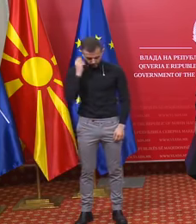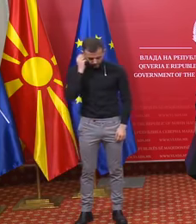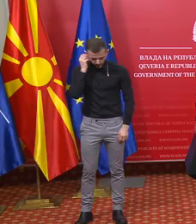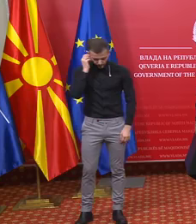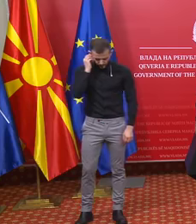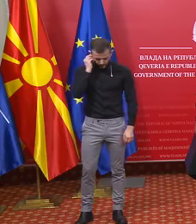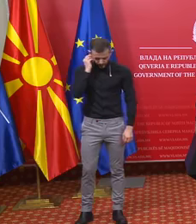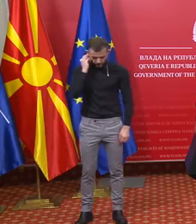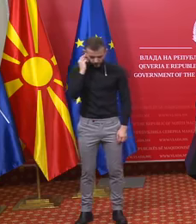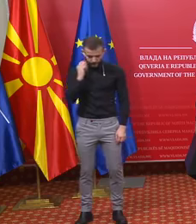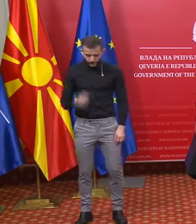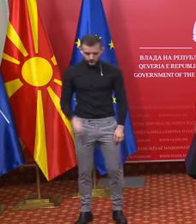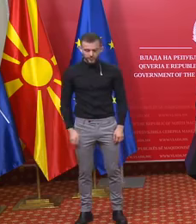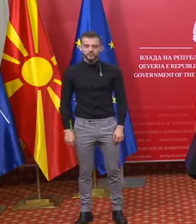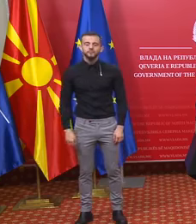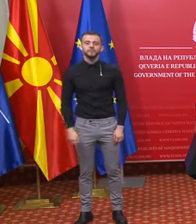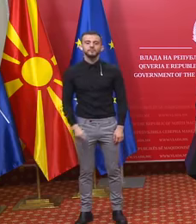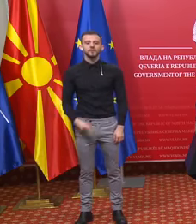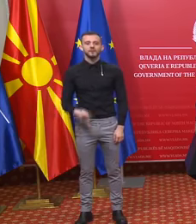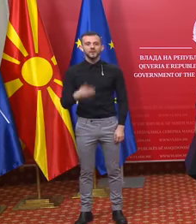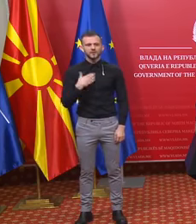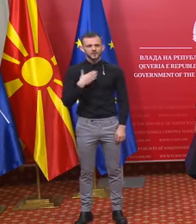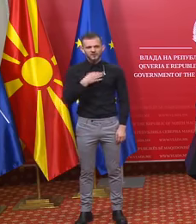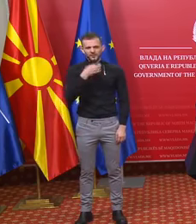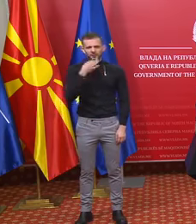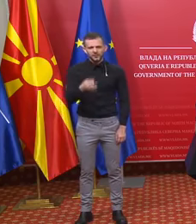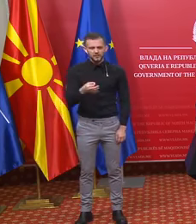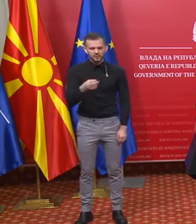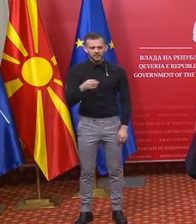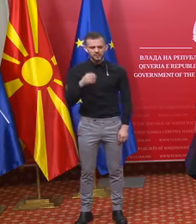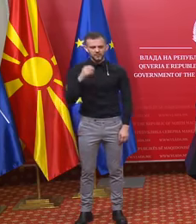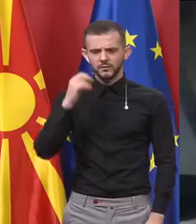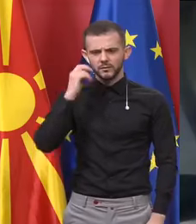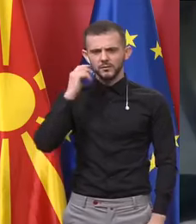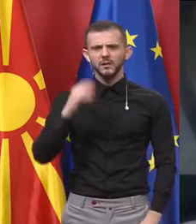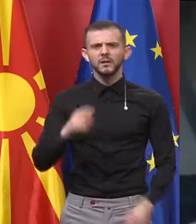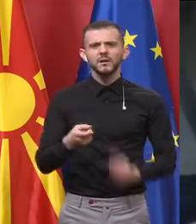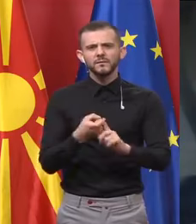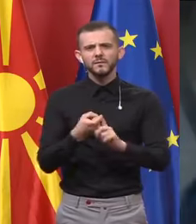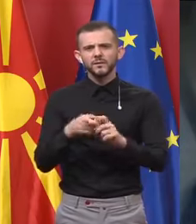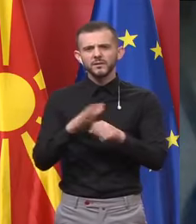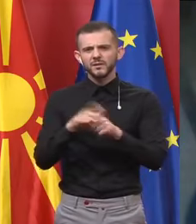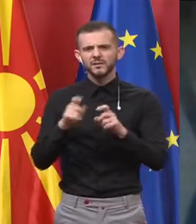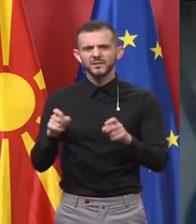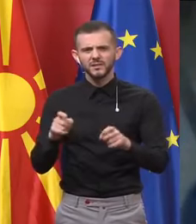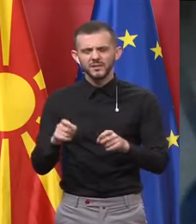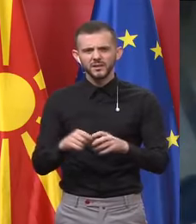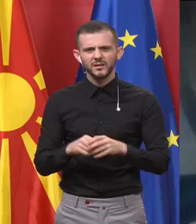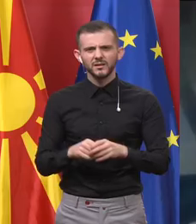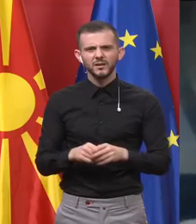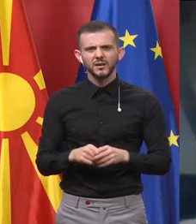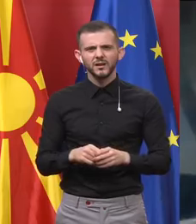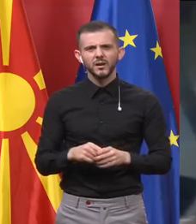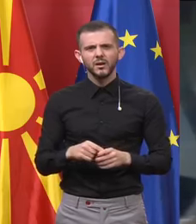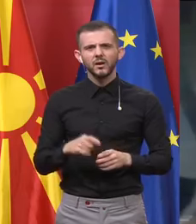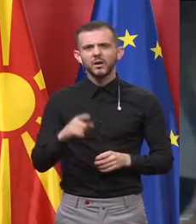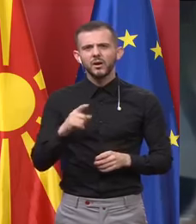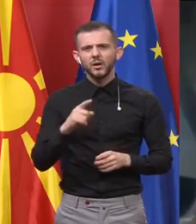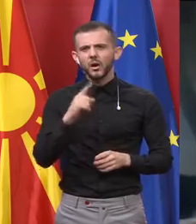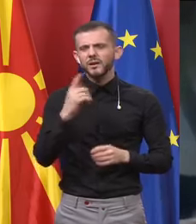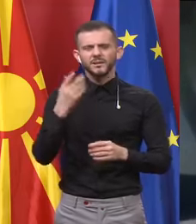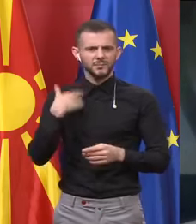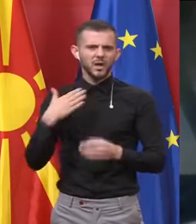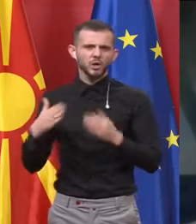прашањето. Добар ден, министра. Јас би сакала да ви прашам по категоријата на заразени со COVID-19, но кои се лекуваат